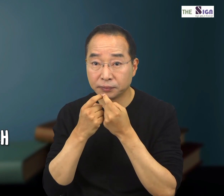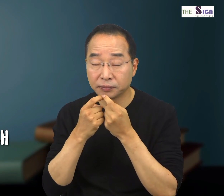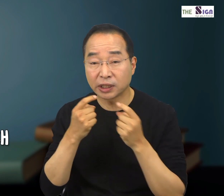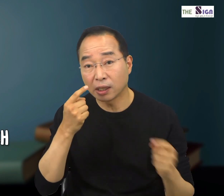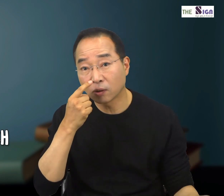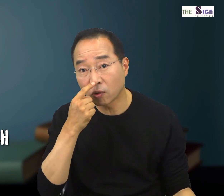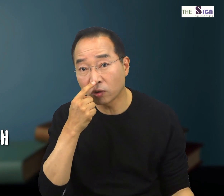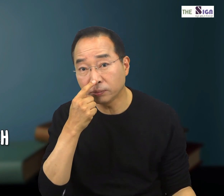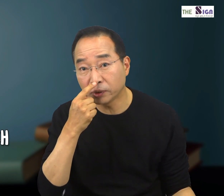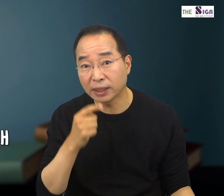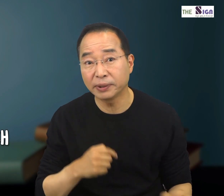자, 코는 뭐냐면